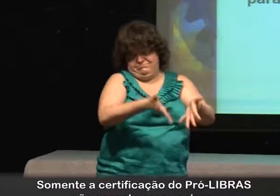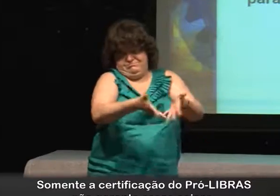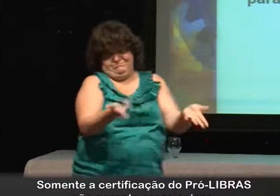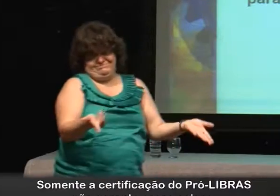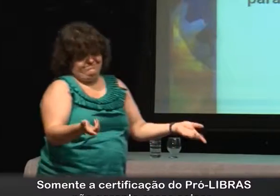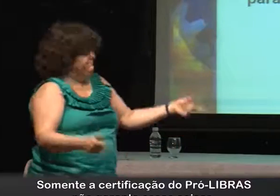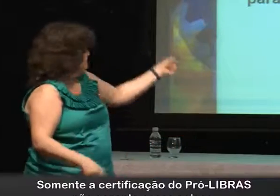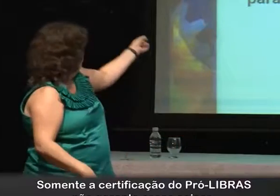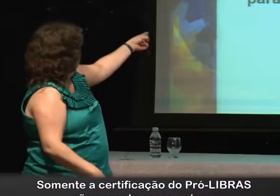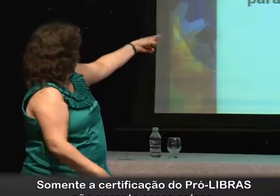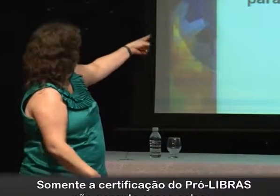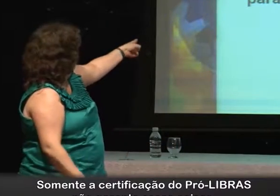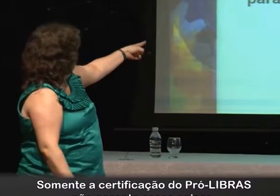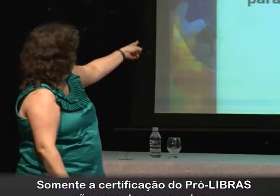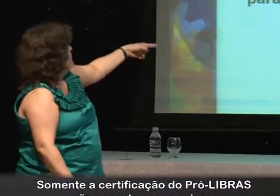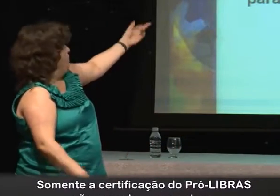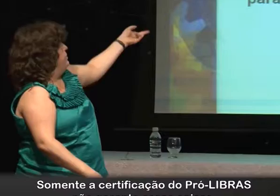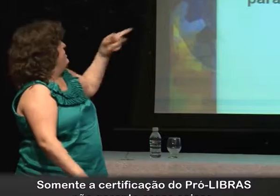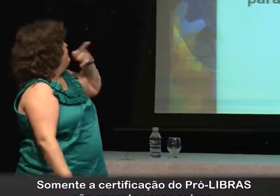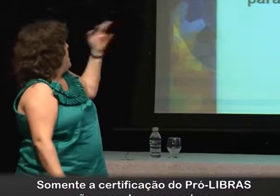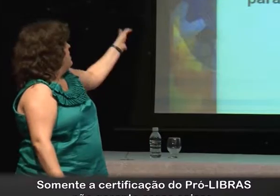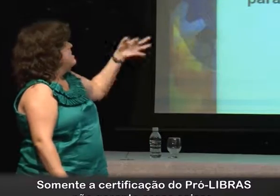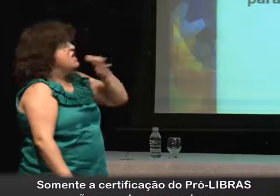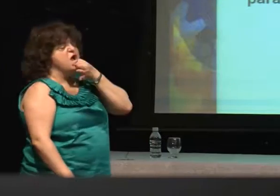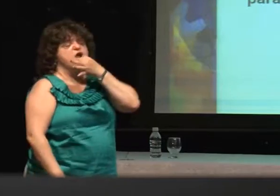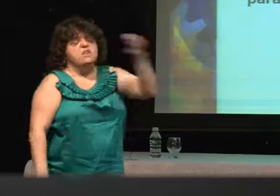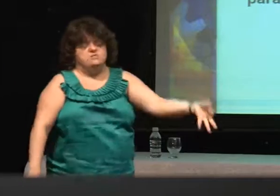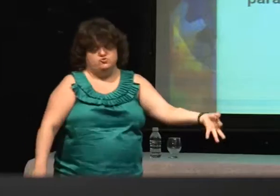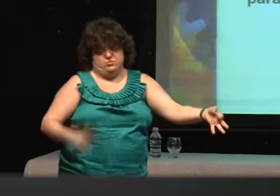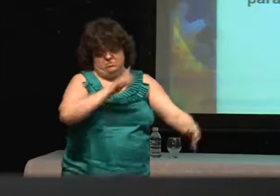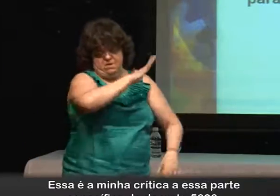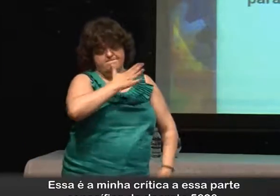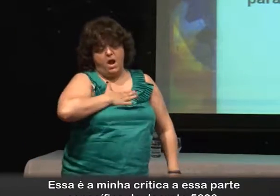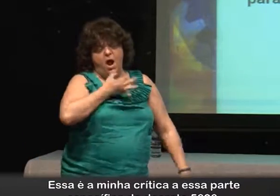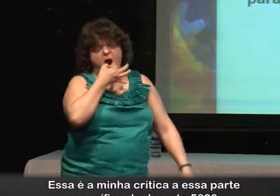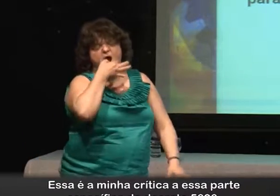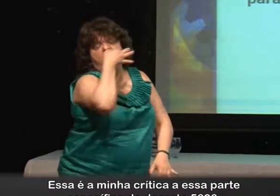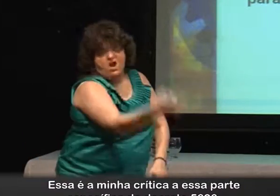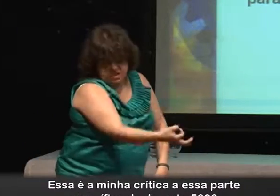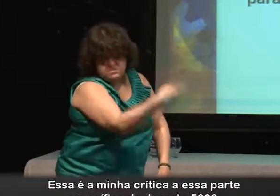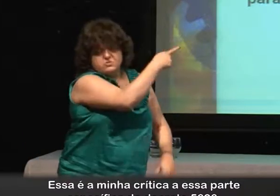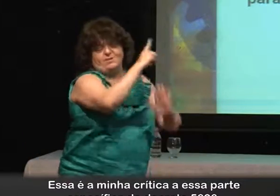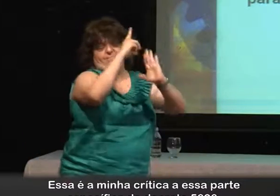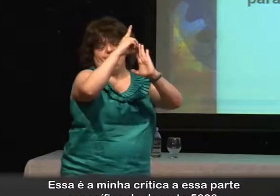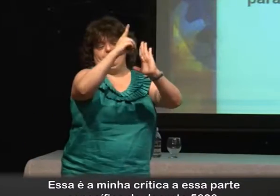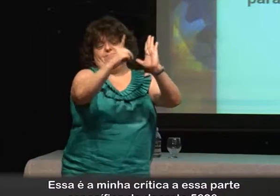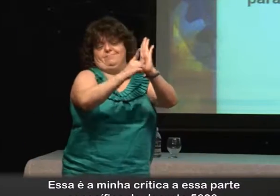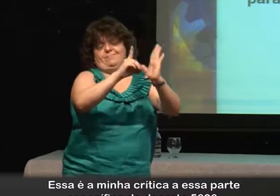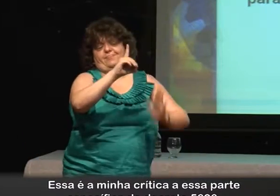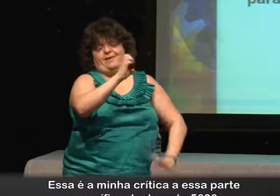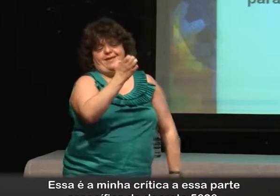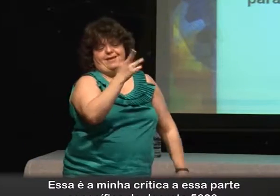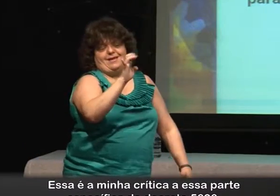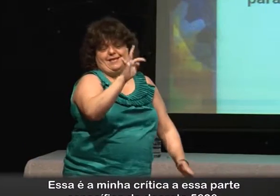Somente a certificação do ProLibras não garante essas coisas. Então, essa é a minha crítica a essa